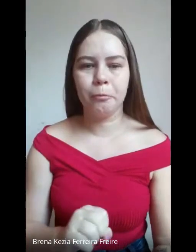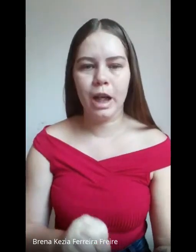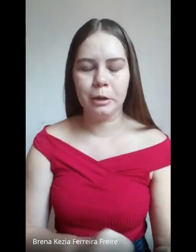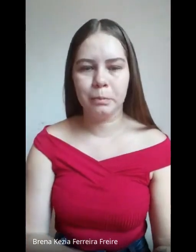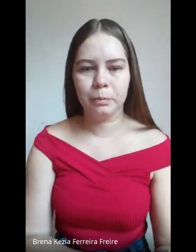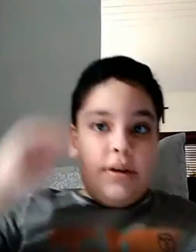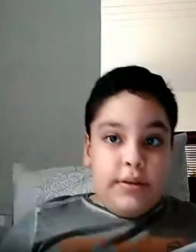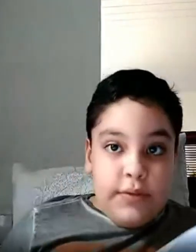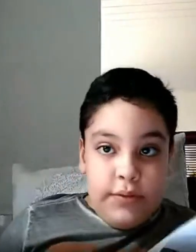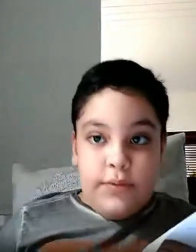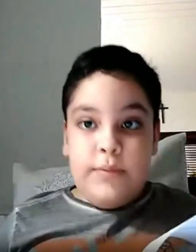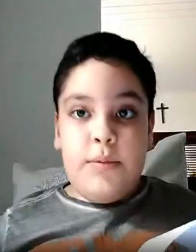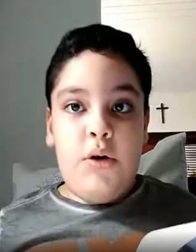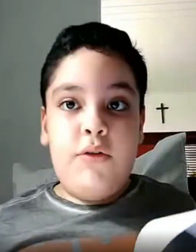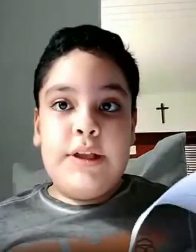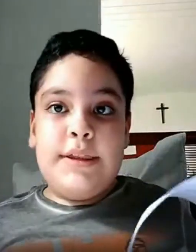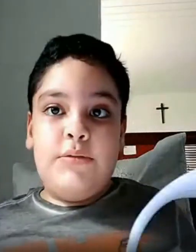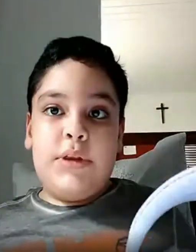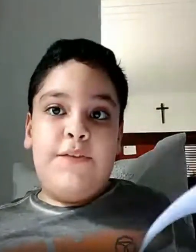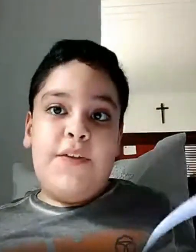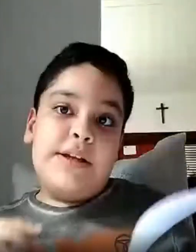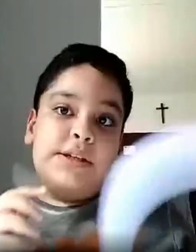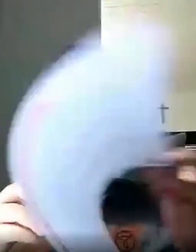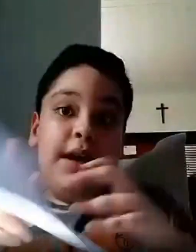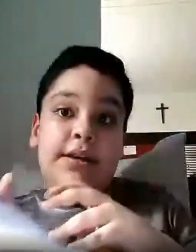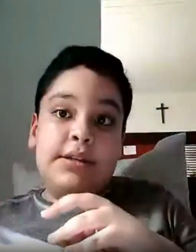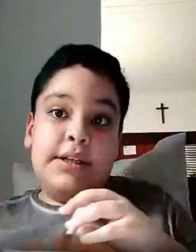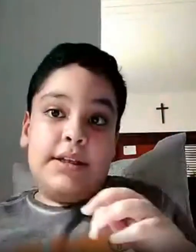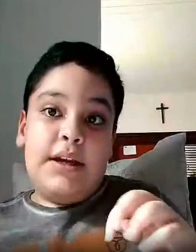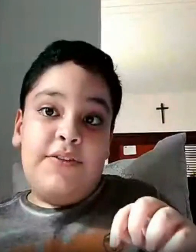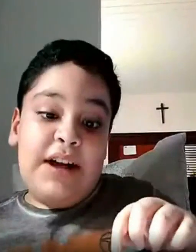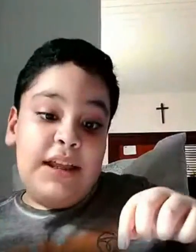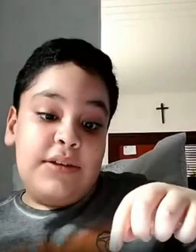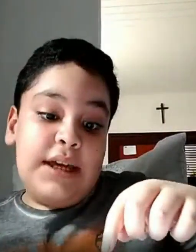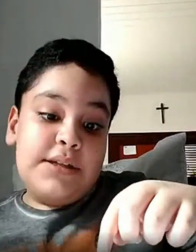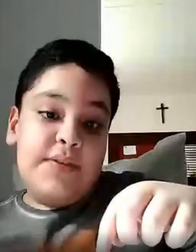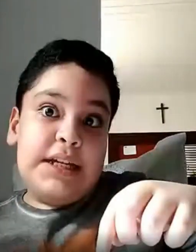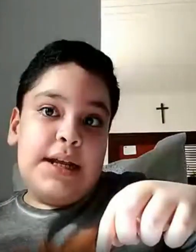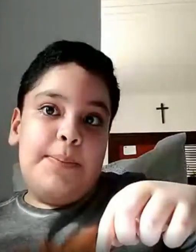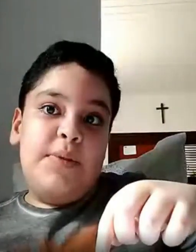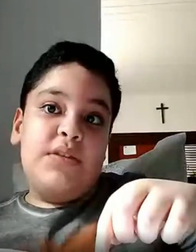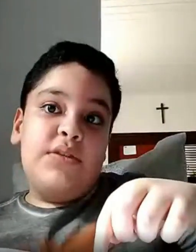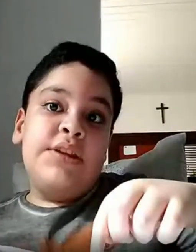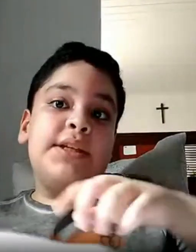fala. Bom, foi na segunda-feira. Tinha assim ela falando que a atividade era 225